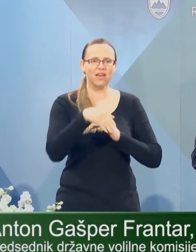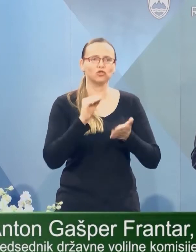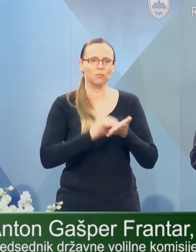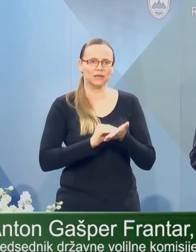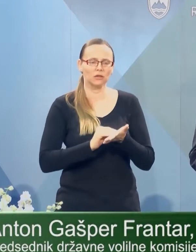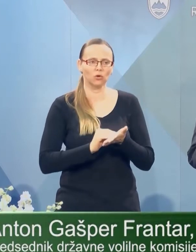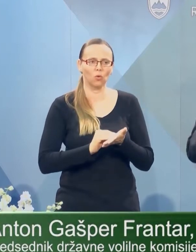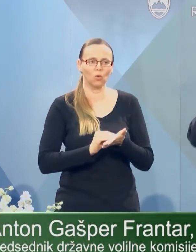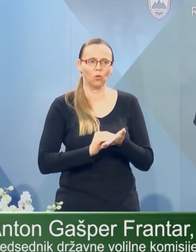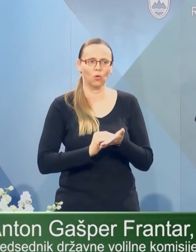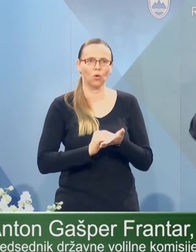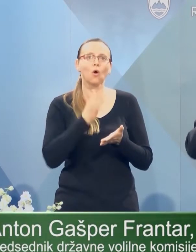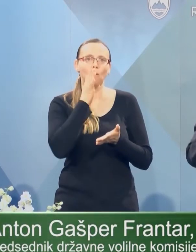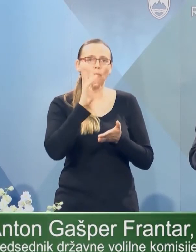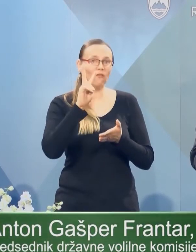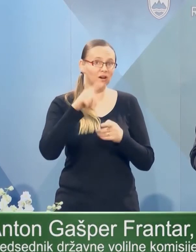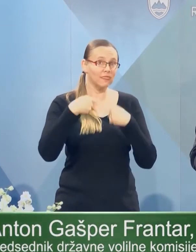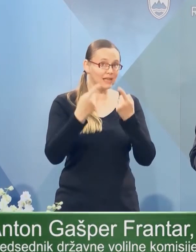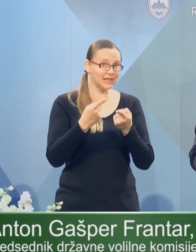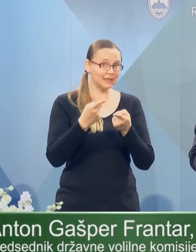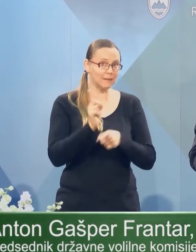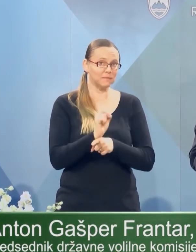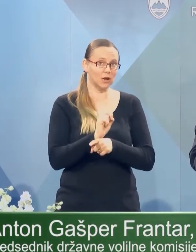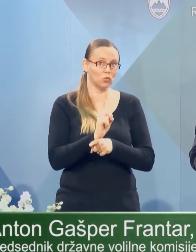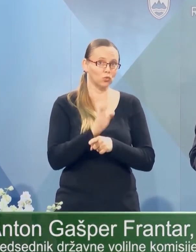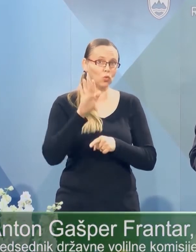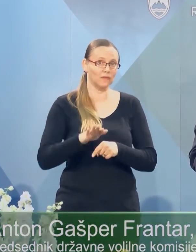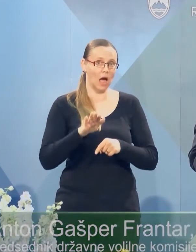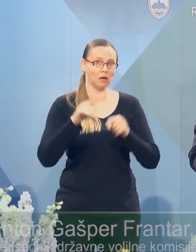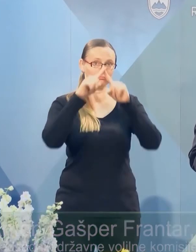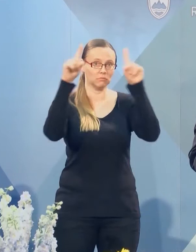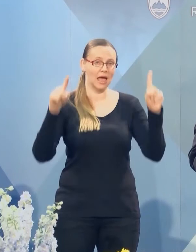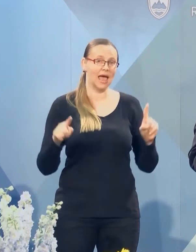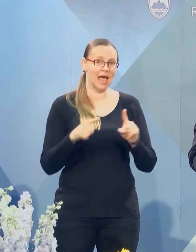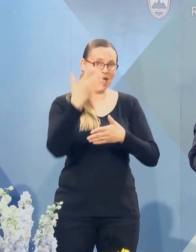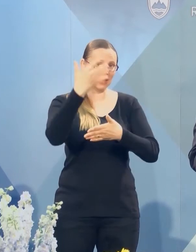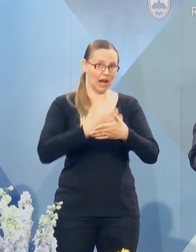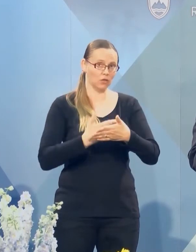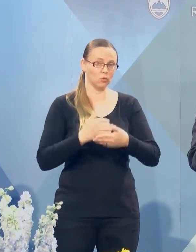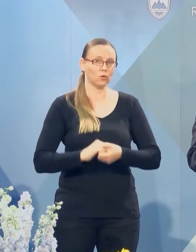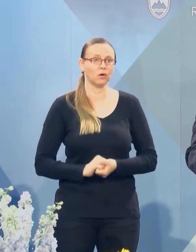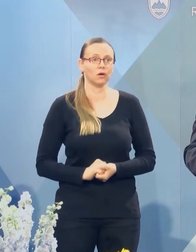bo v naslednjem trenutku na ekranu.